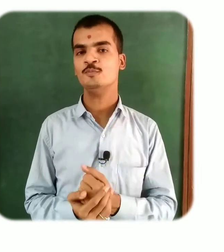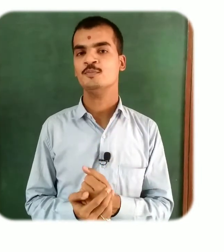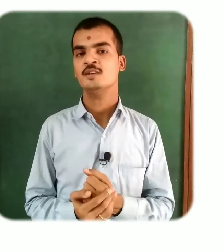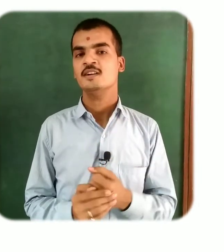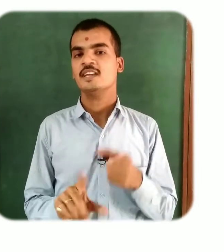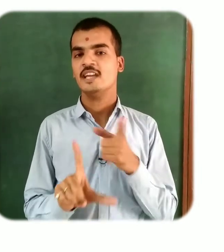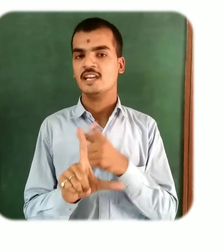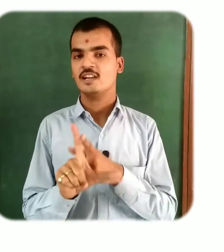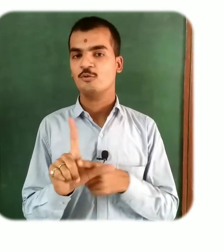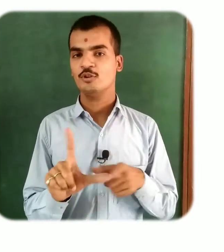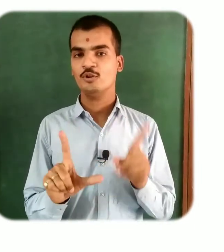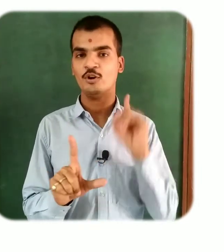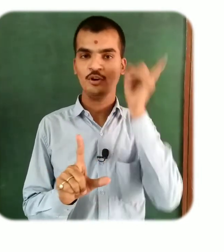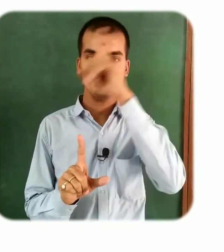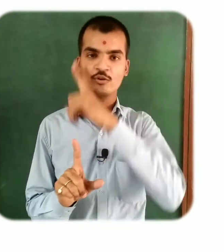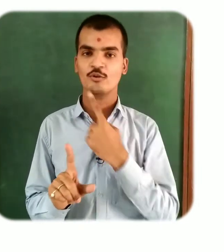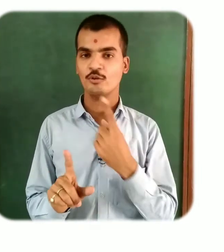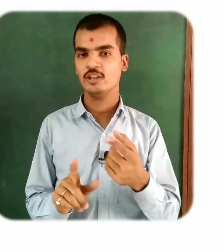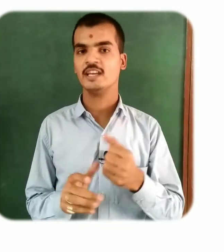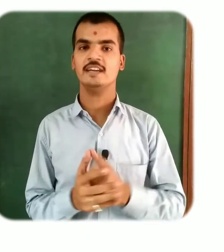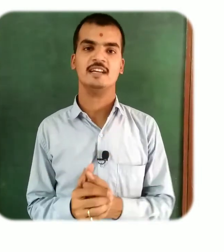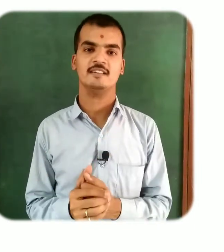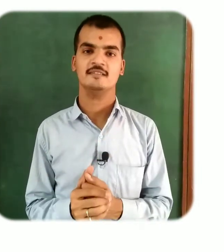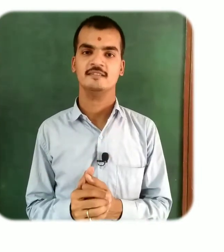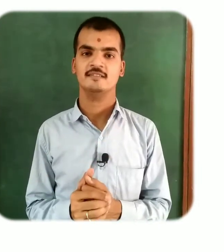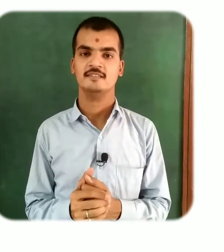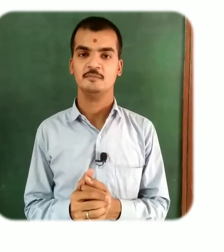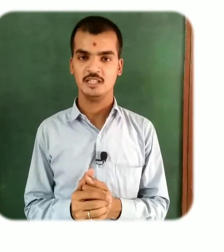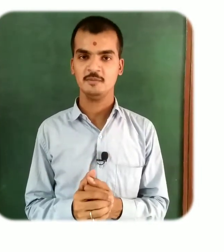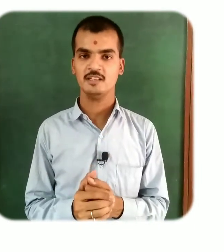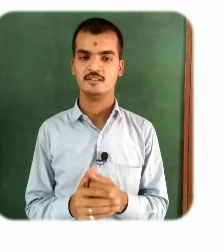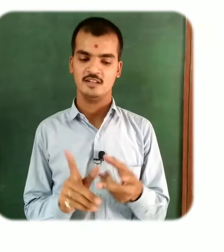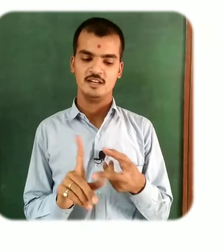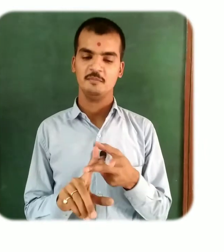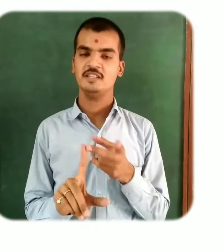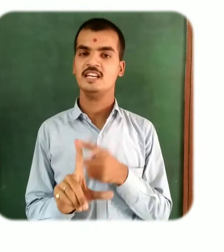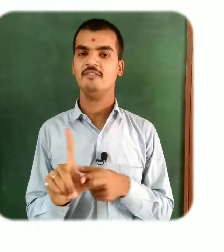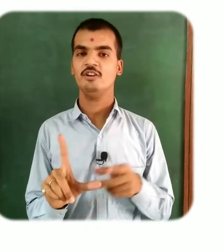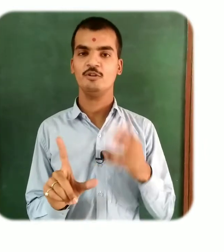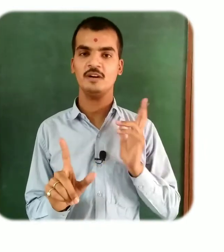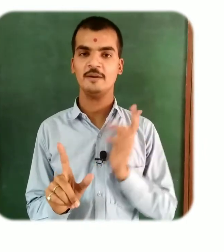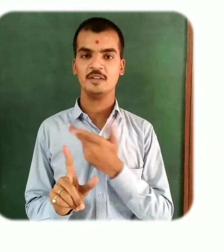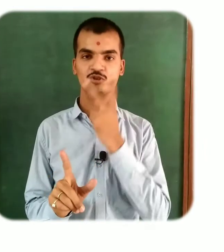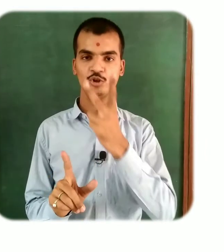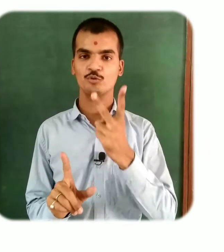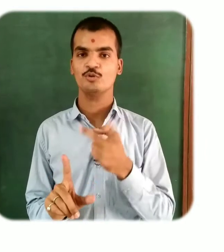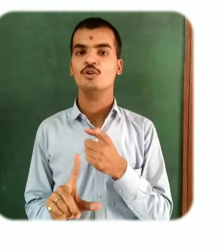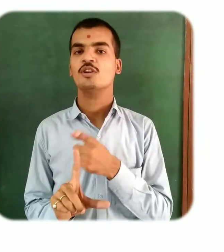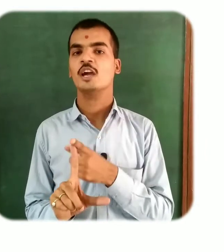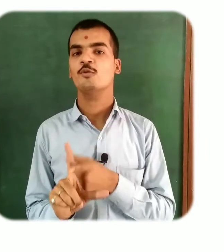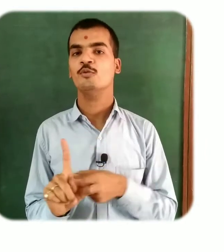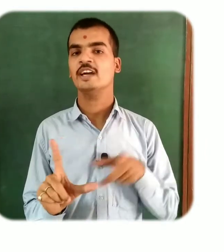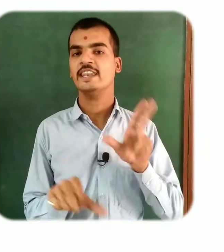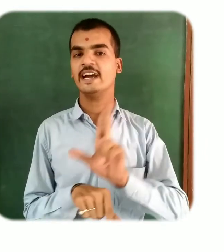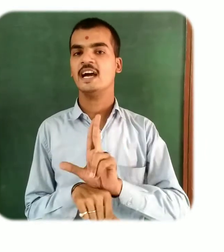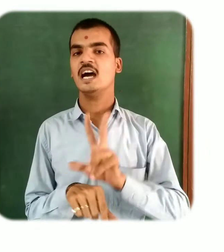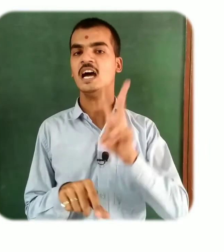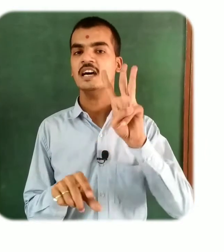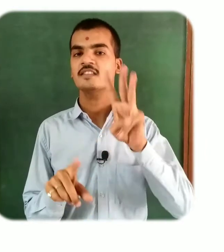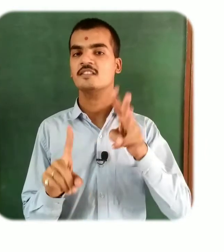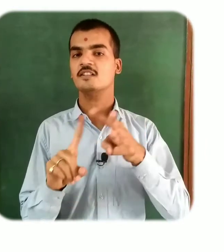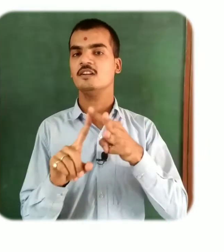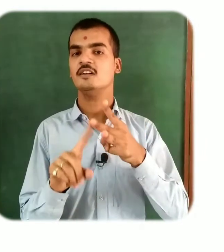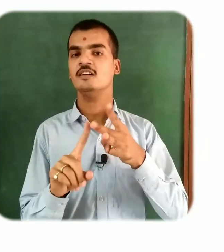જોયું કે ખૂણો કોને કહેવાય, બરાબર? બીજા વિડીયોમાં આપણે જોયું કે